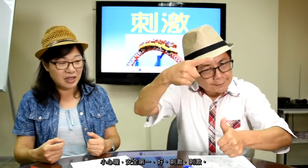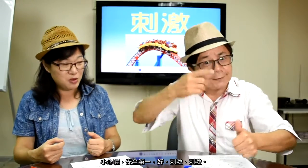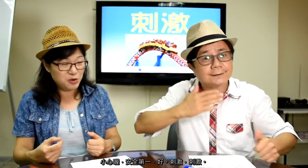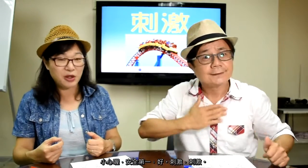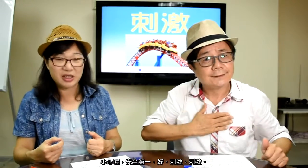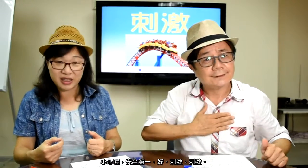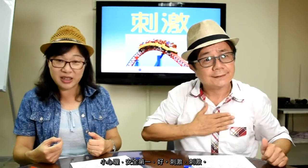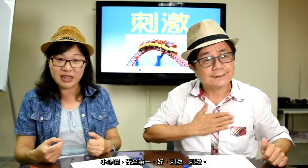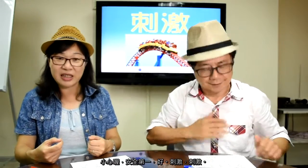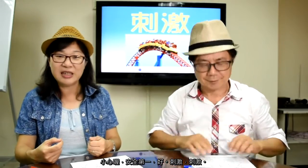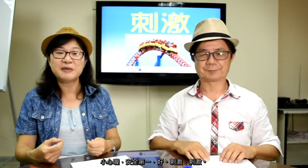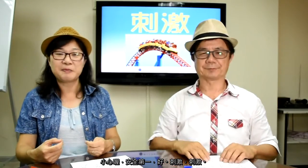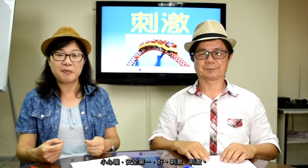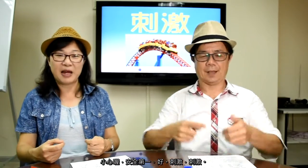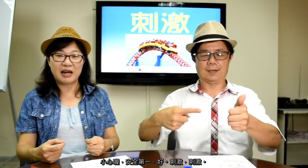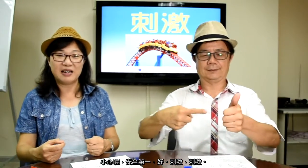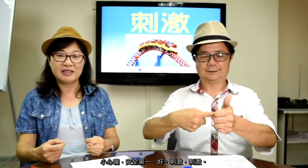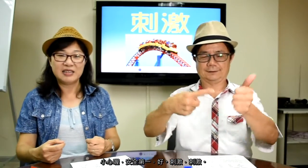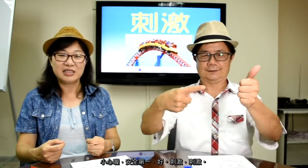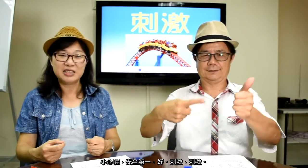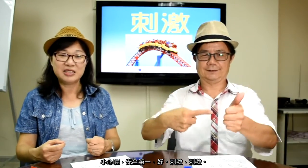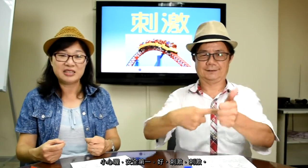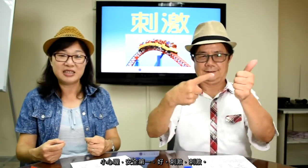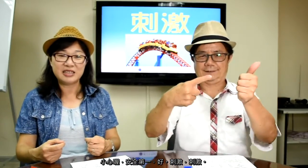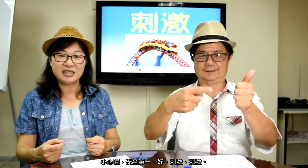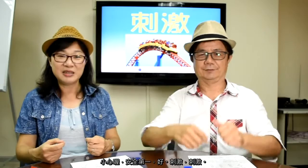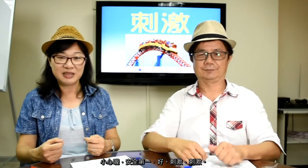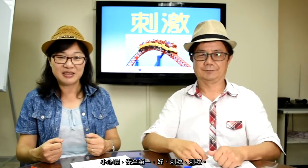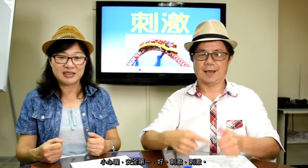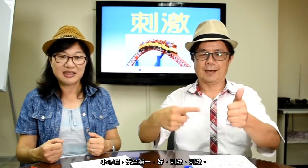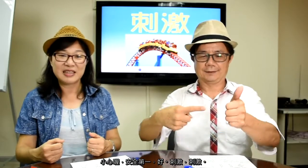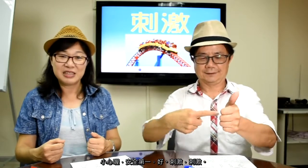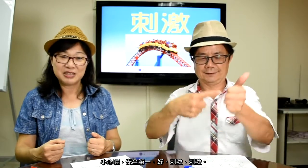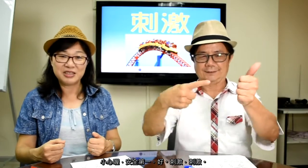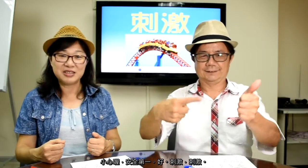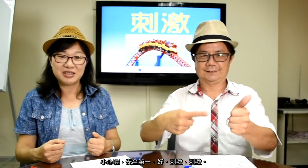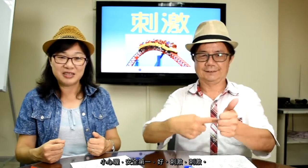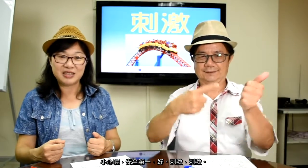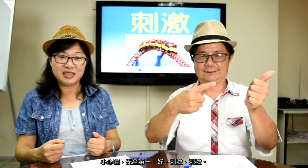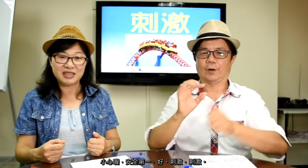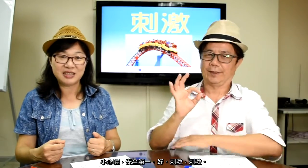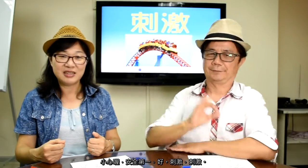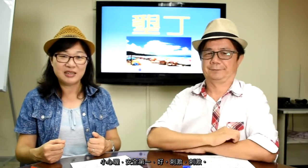安全第一。好，刺激，刺激，